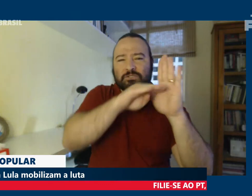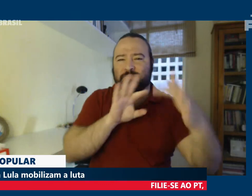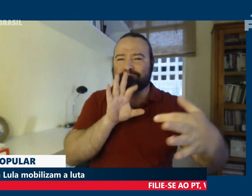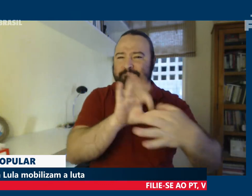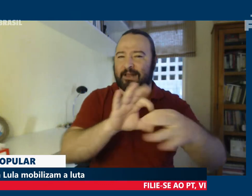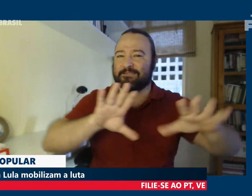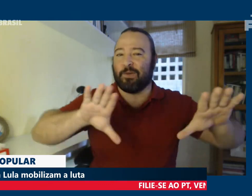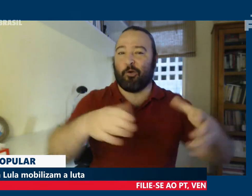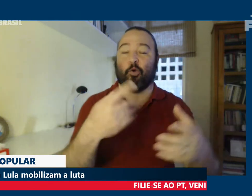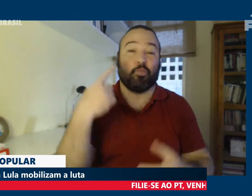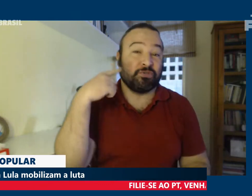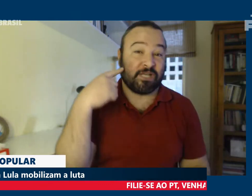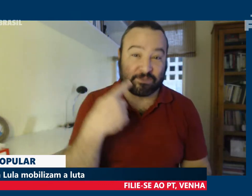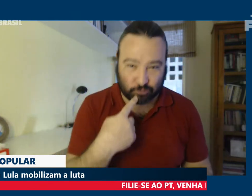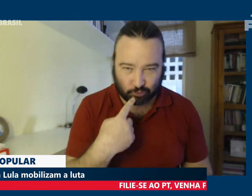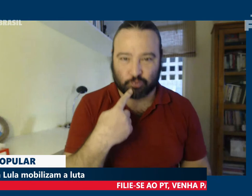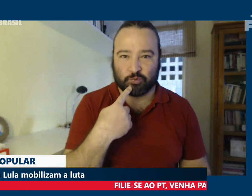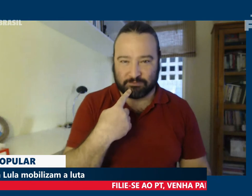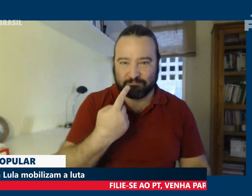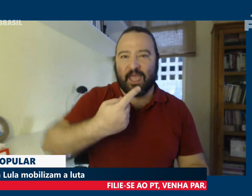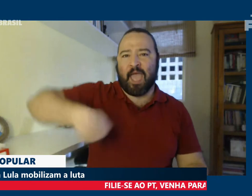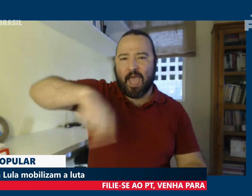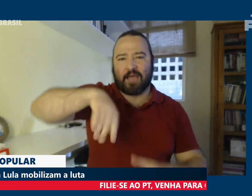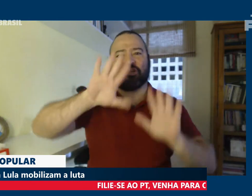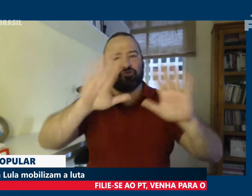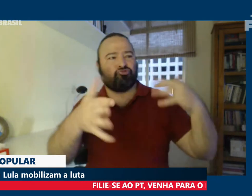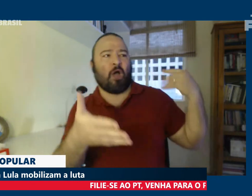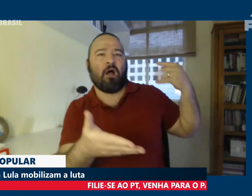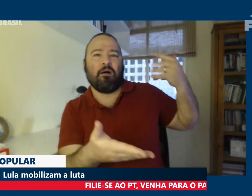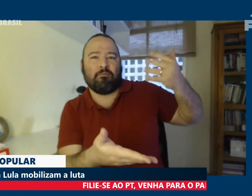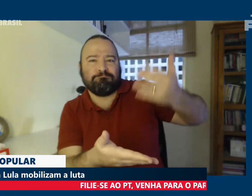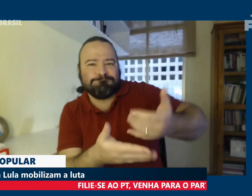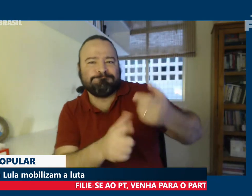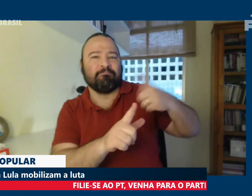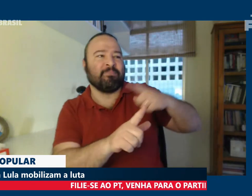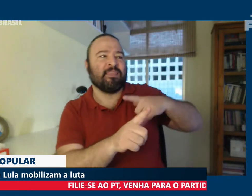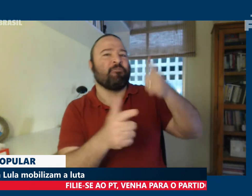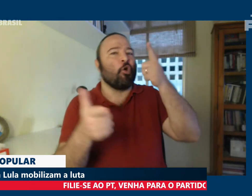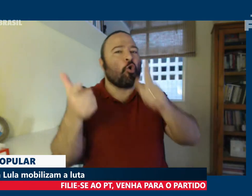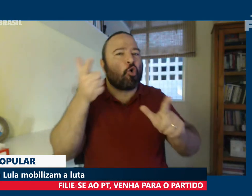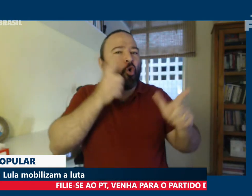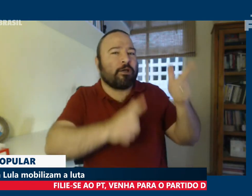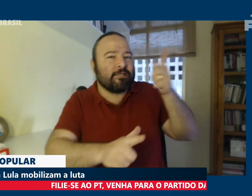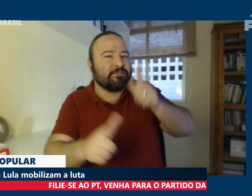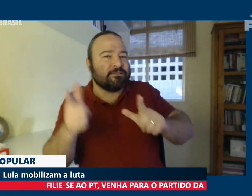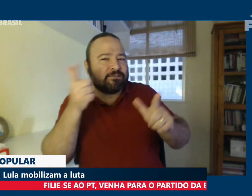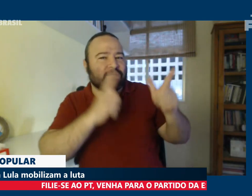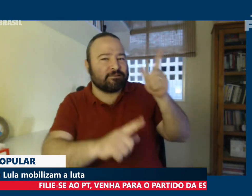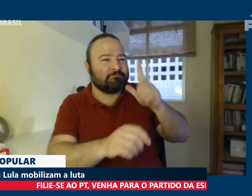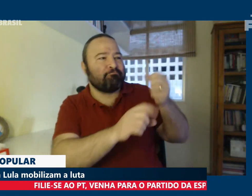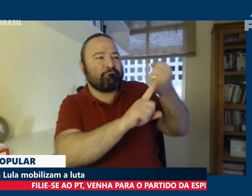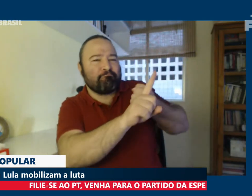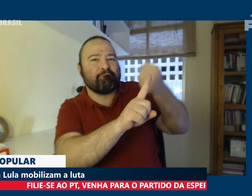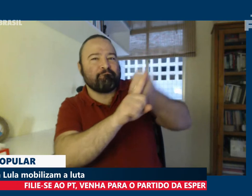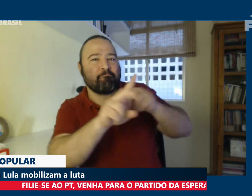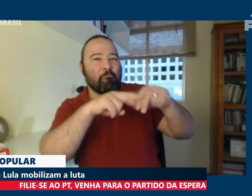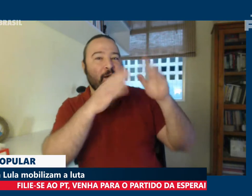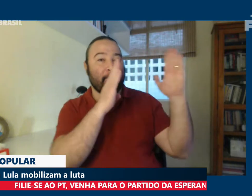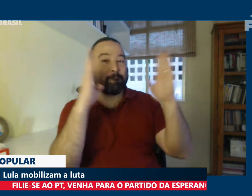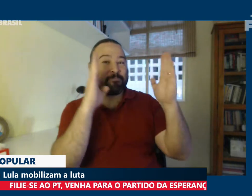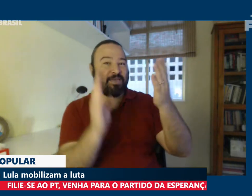essas divulgações dentro de propostas associadas à comunidade surda. Nós temos